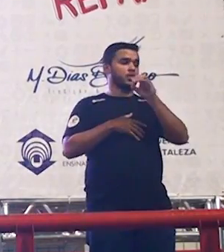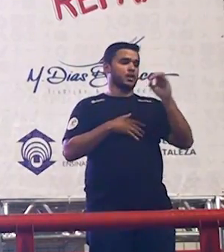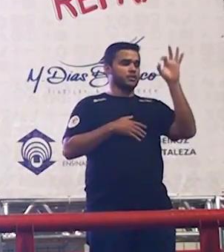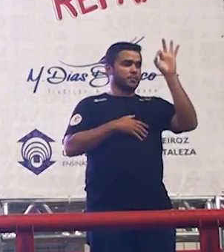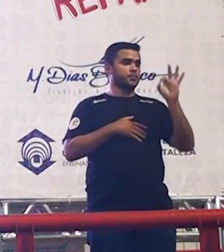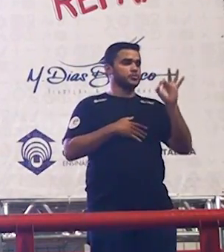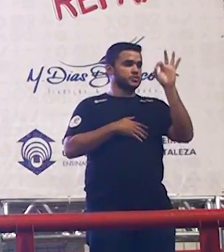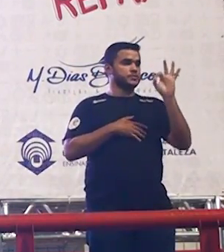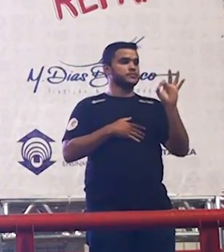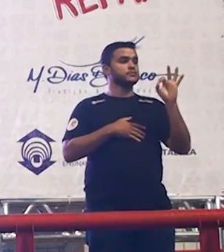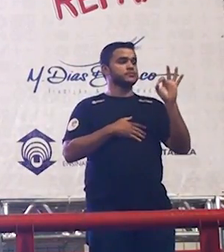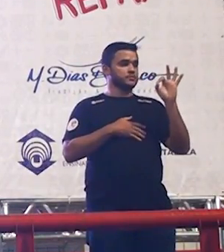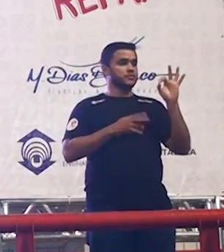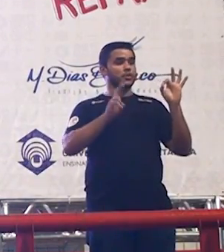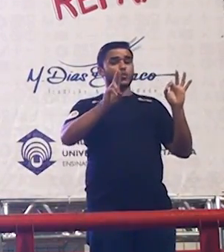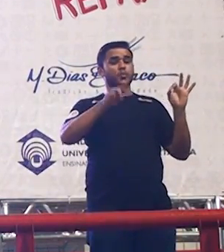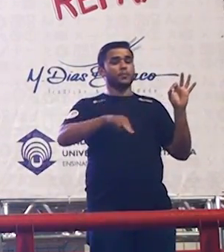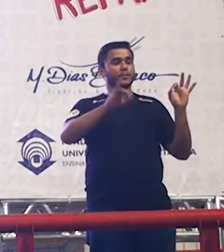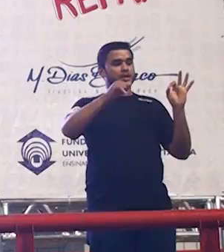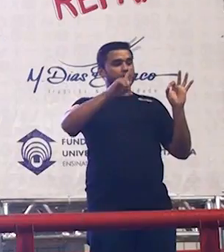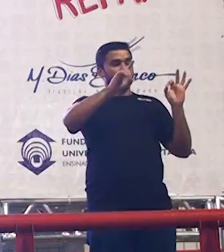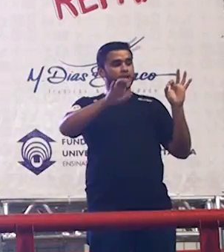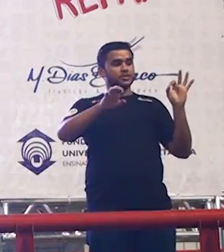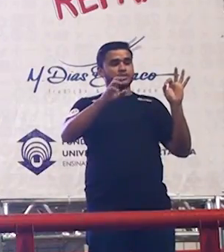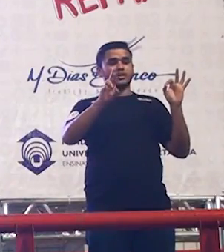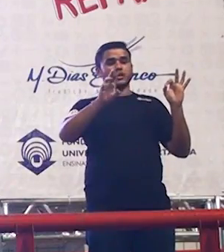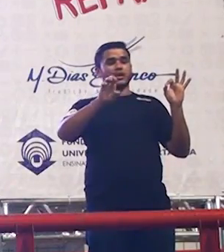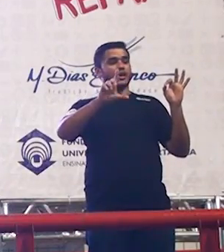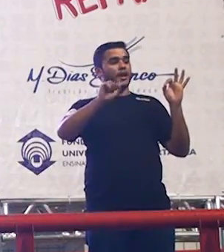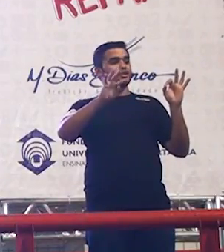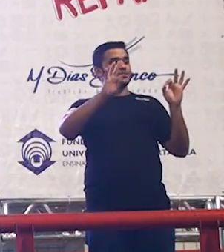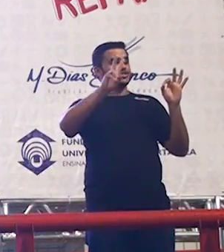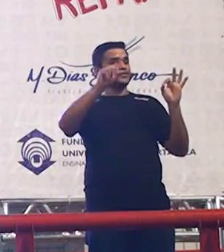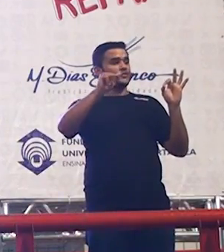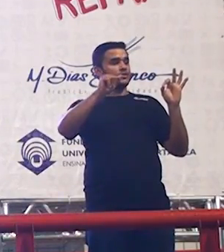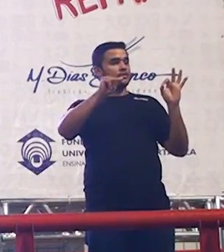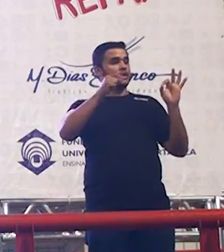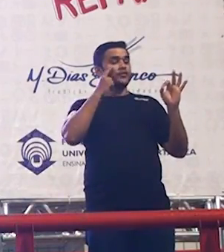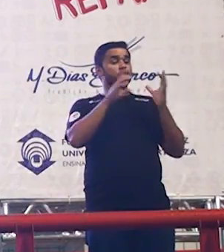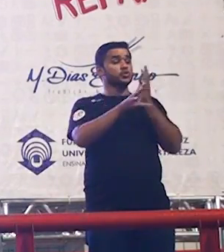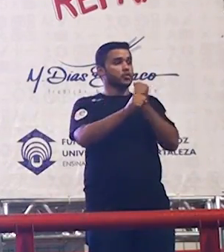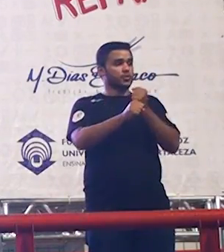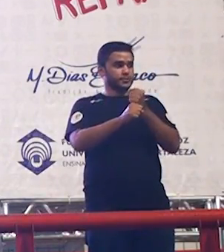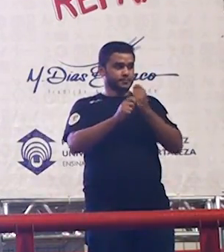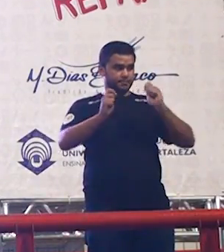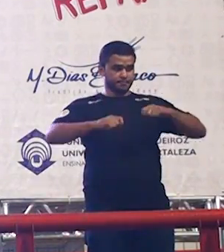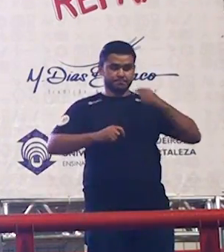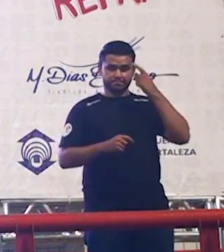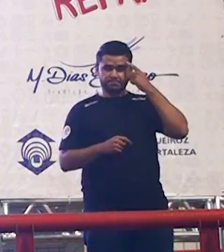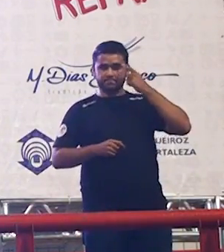umidade relativa do ar. Está claro na cabeça de vocês, pessoal? Tranquilo, beleza.